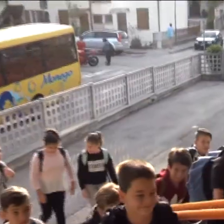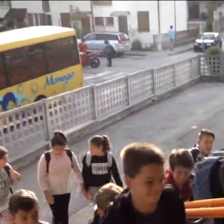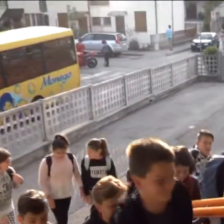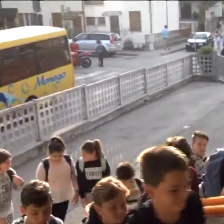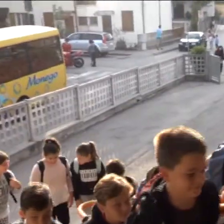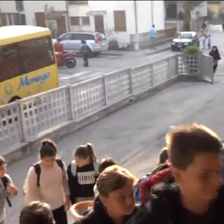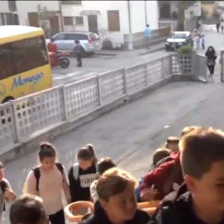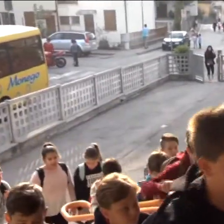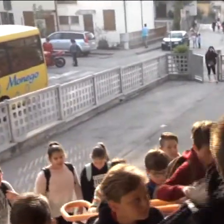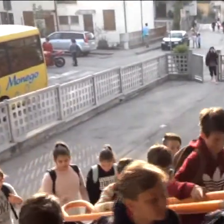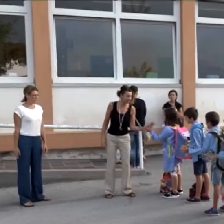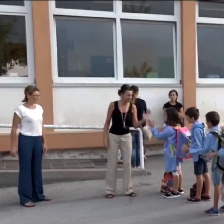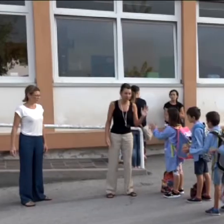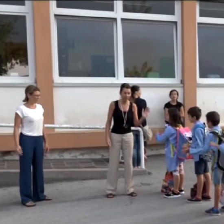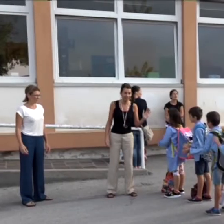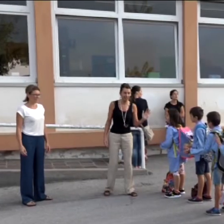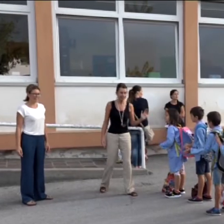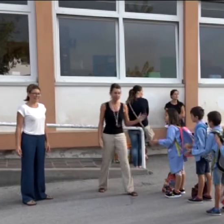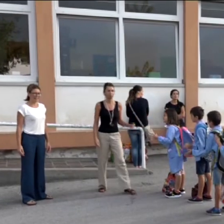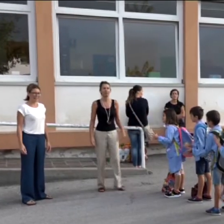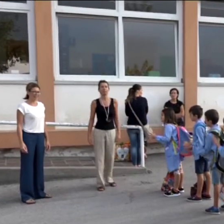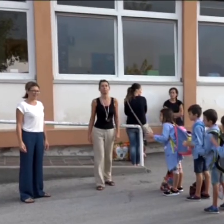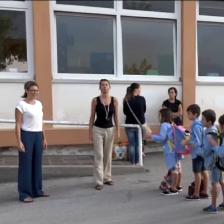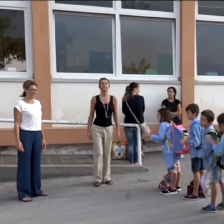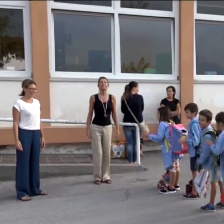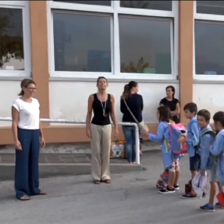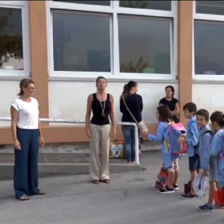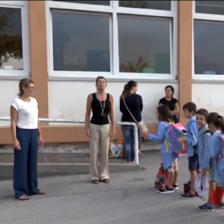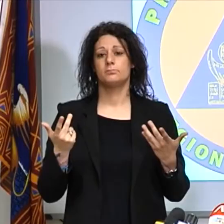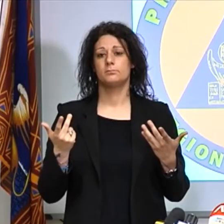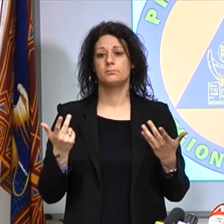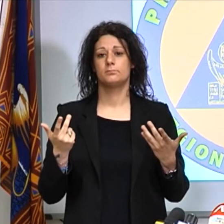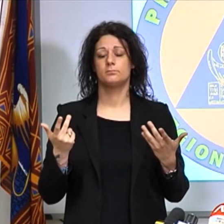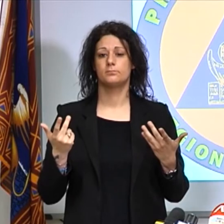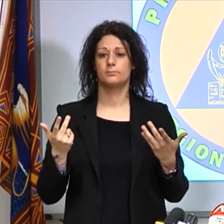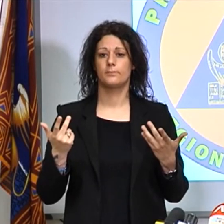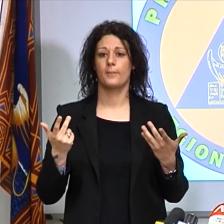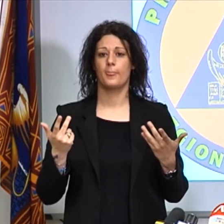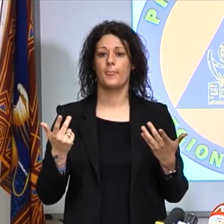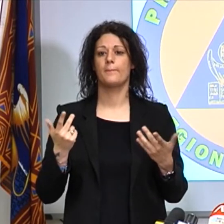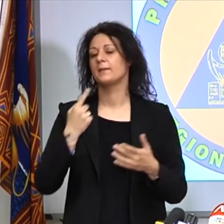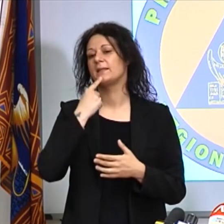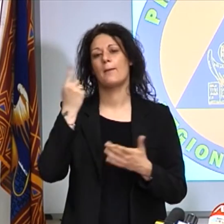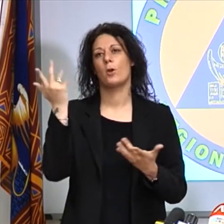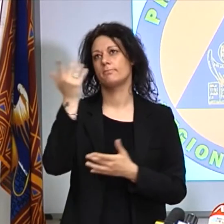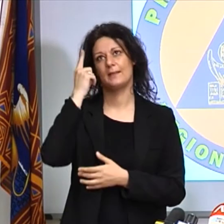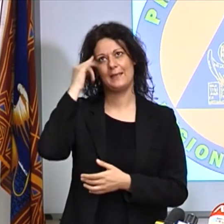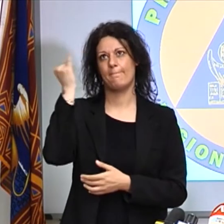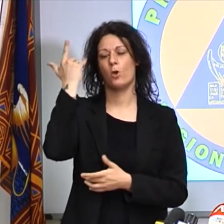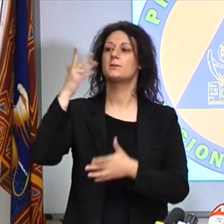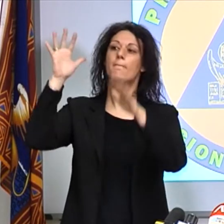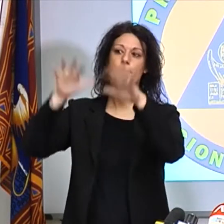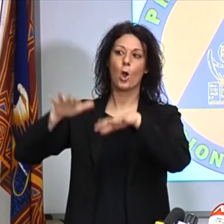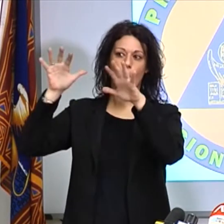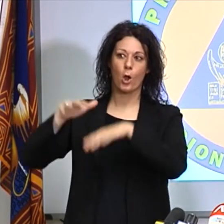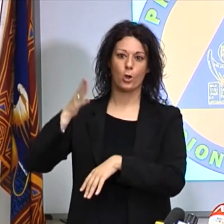ricreazione. Una delle alternative è quella, eventualmente, potremmo il giorno di pioggia, non li puoi tenere nei